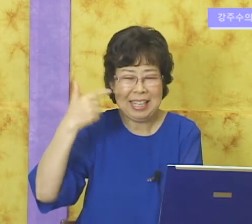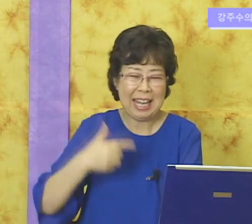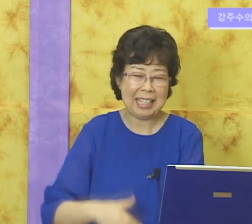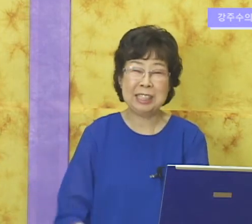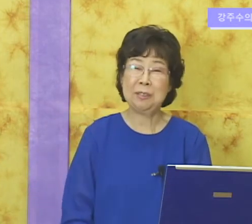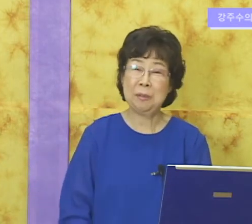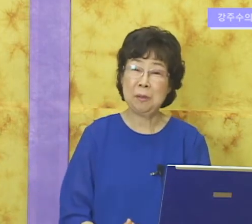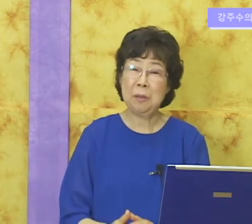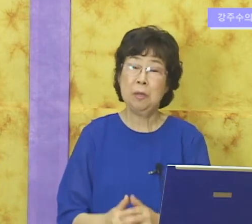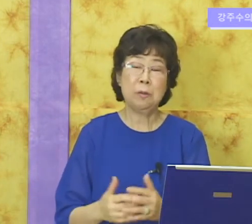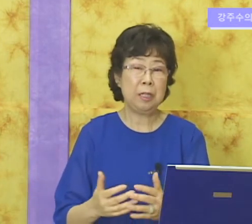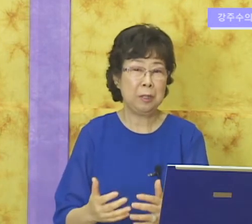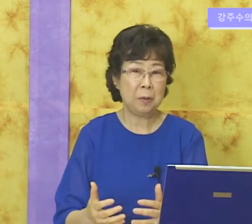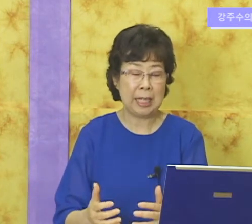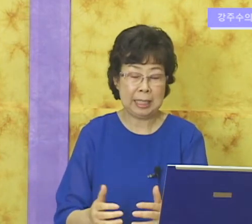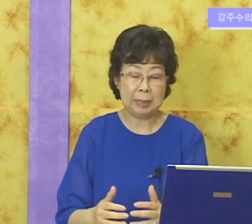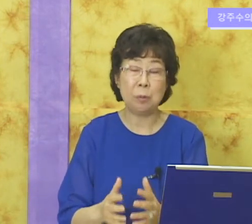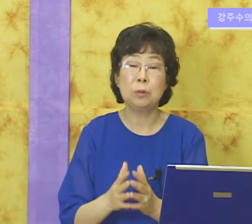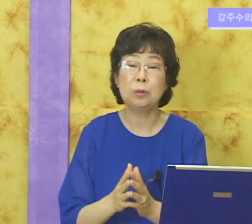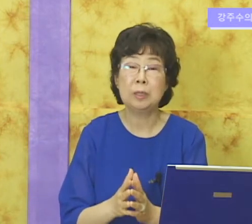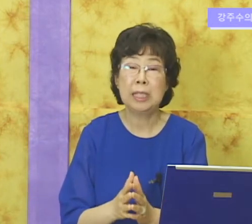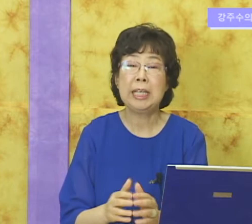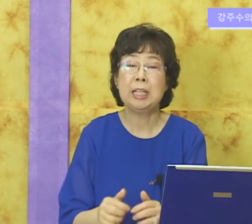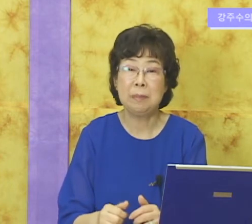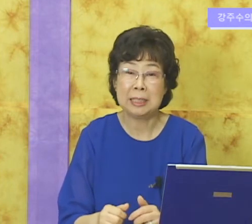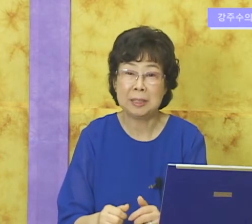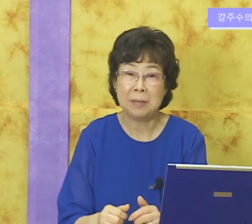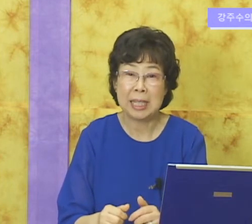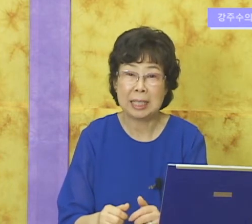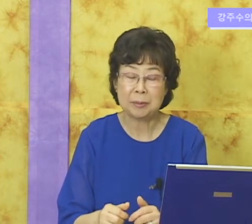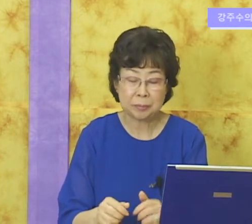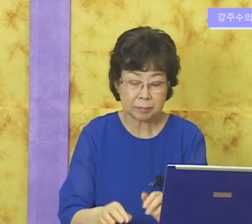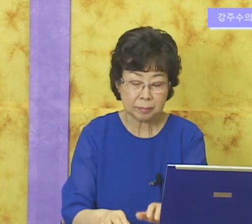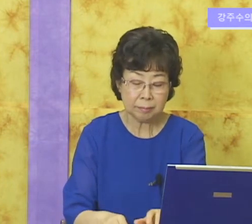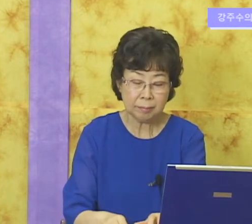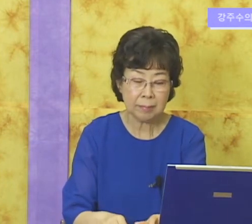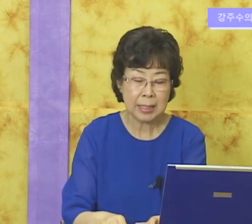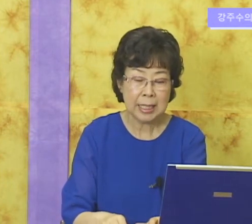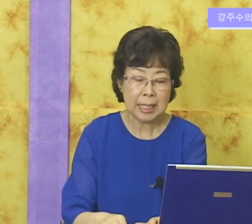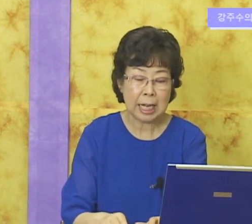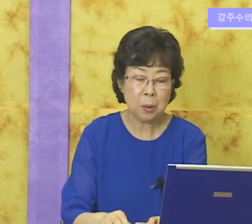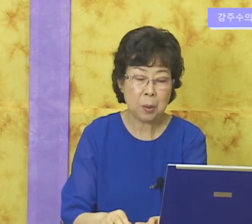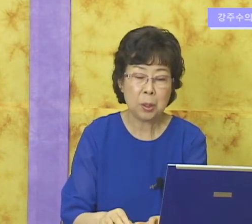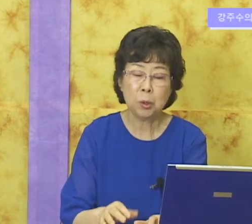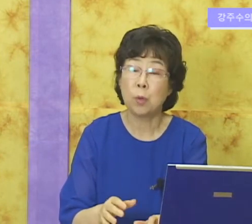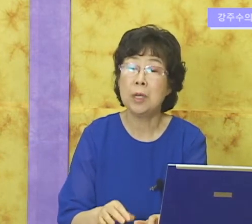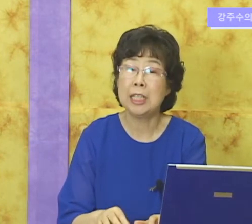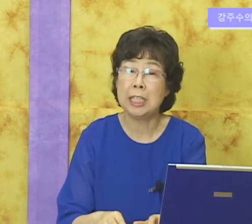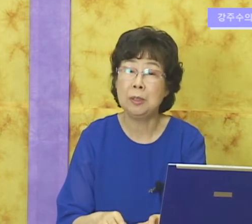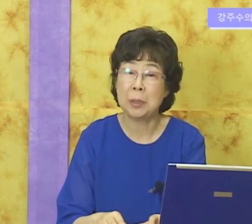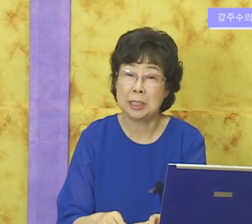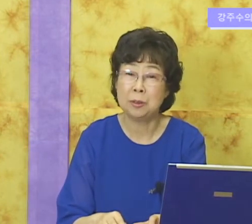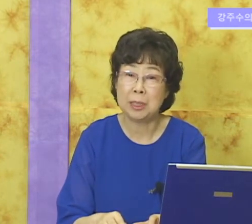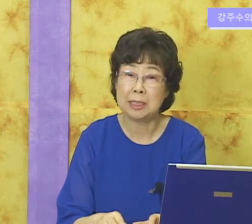예, 이런 식으로 우리 농아인들은 모두 이름이 있습니다. 간혹 동명이인도 있을 수